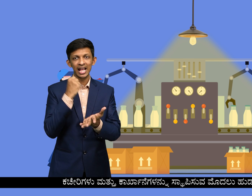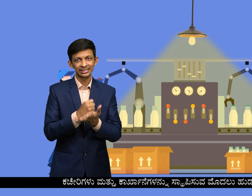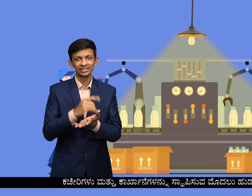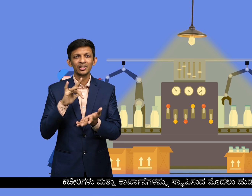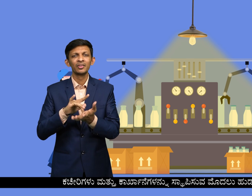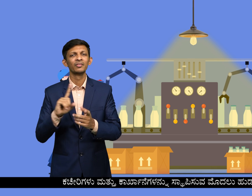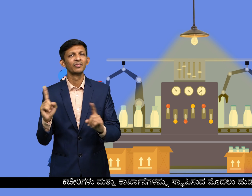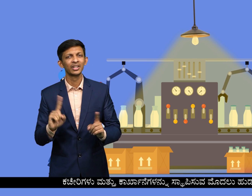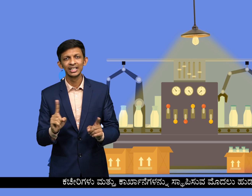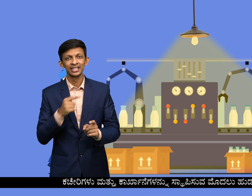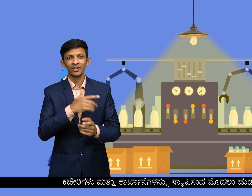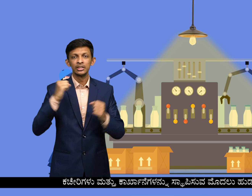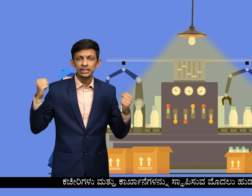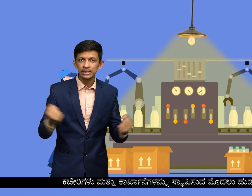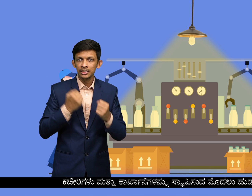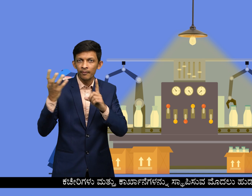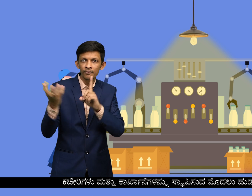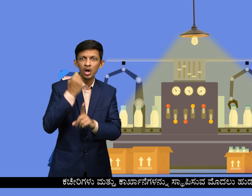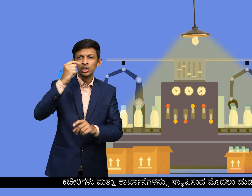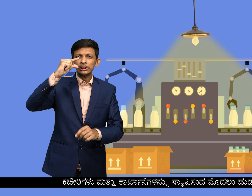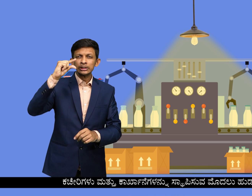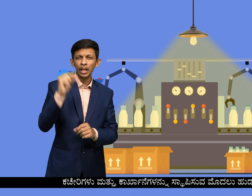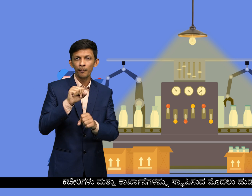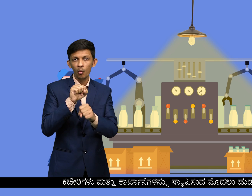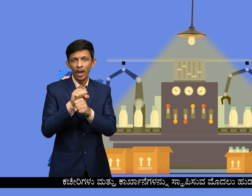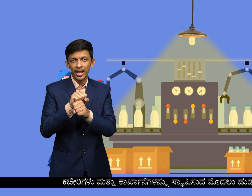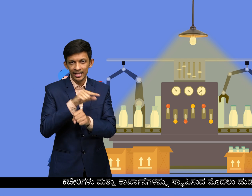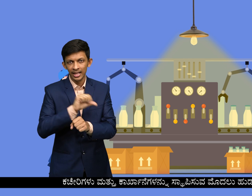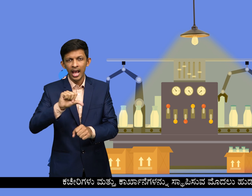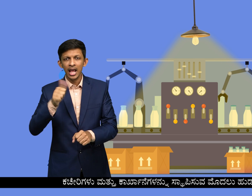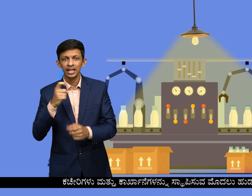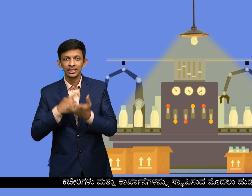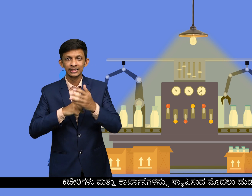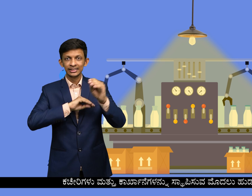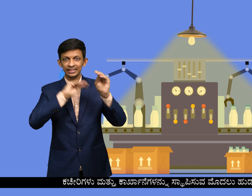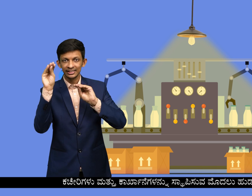ಉತ್ಪಾದನೆಗಾಗಿ ಕಚೇರಿಗಳು ಮತ್ತು ಕಾರ್ಖಾನೆಗಳು ಸ್ಥಾಪಿಸುವ ಮೊದಲು ಹುಡುಕುತ್ತವೆ.